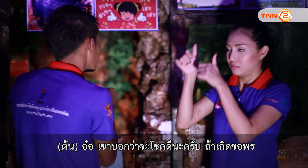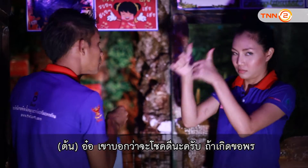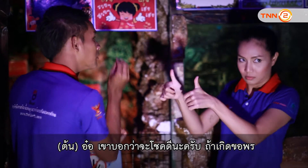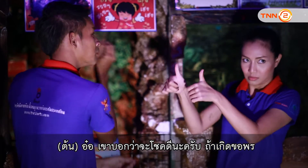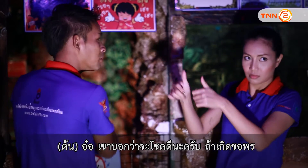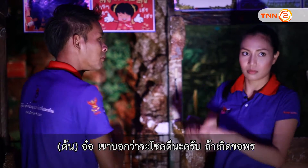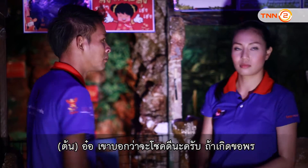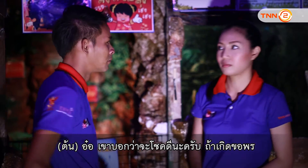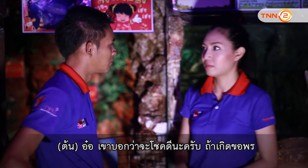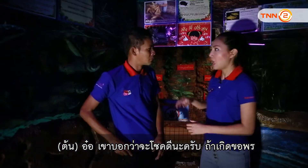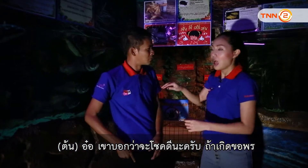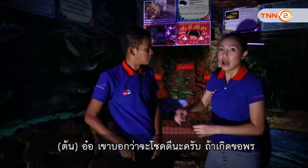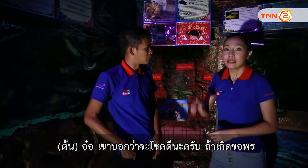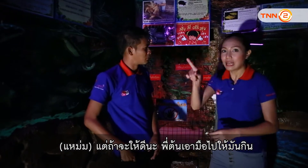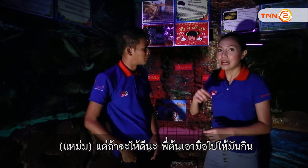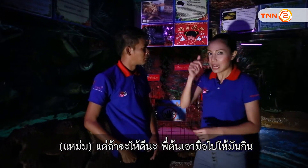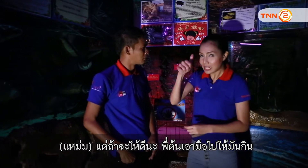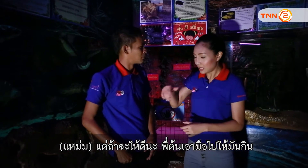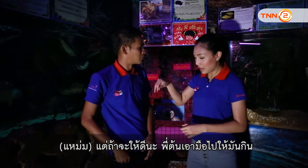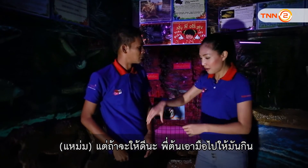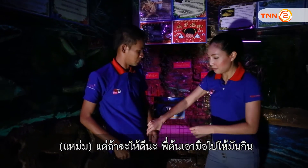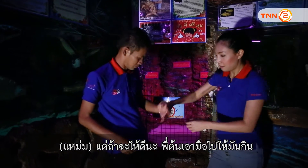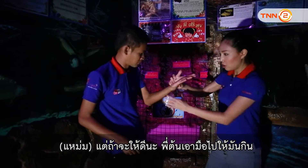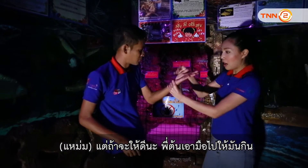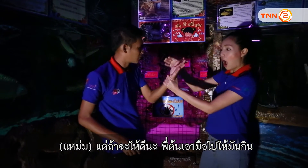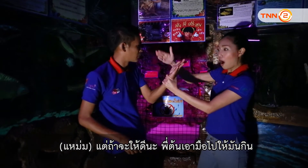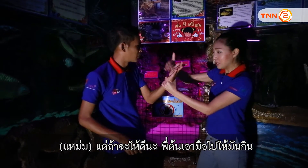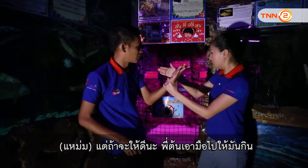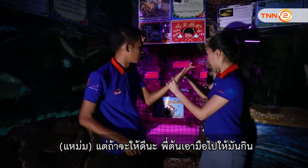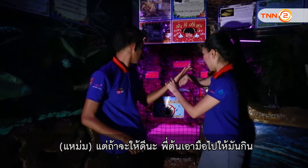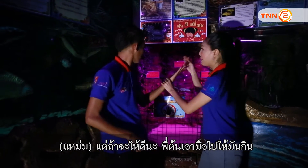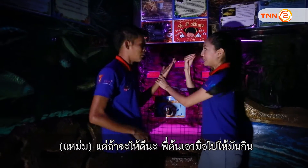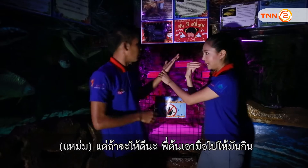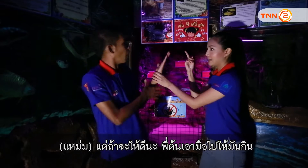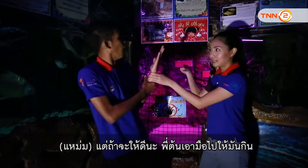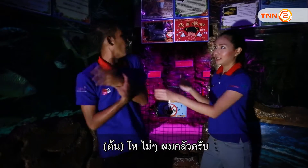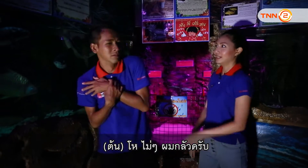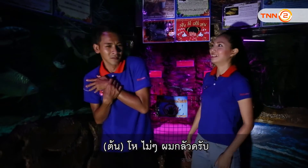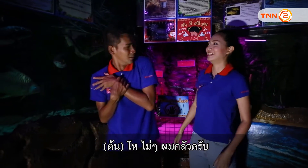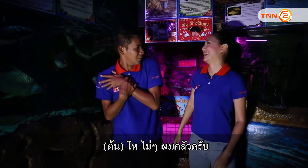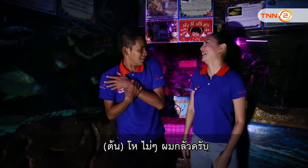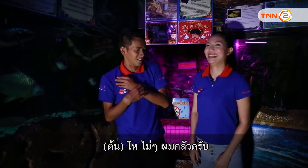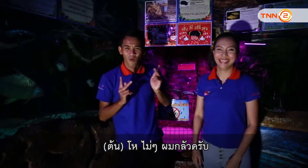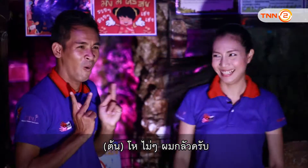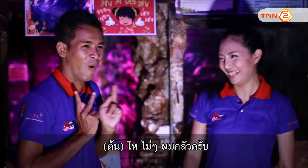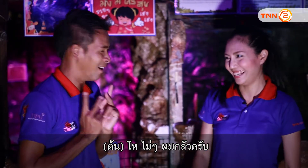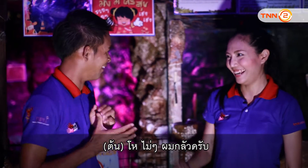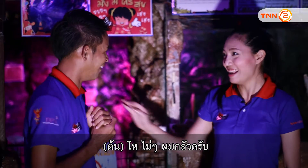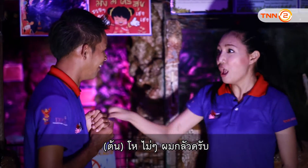ะครับถ้าเกิดขอพร แต่ถ้าจะให้ดีนะพี่ต้นเอามือไปให้มันกิน โหไม่ผมกลัว